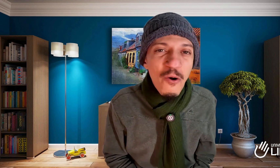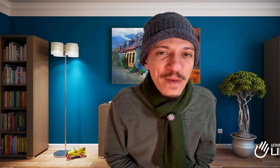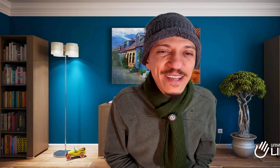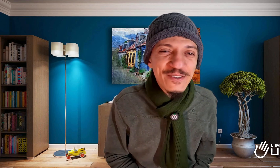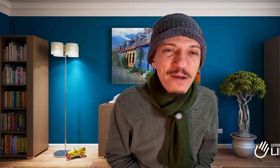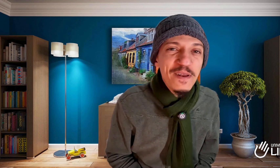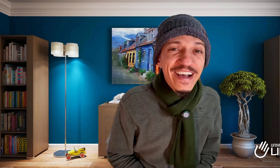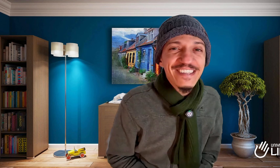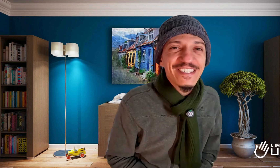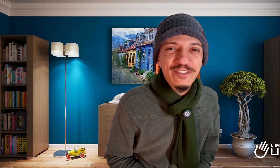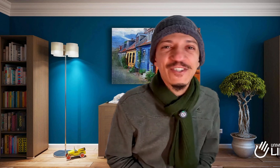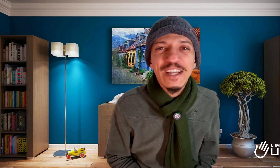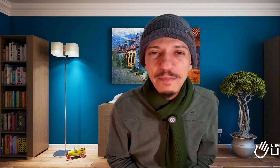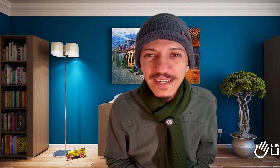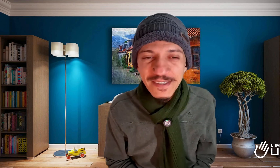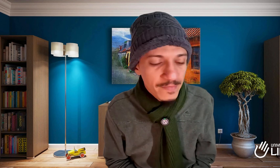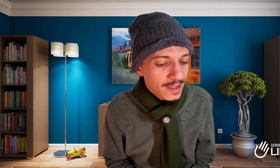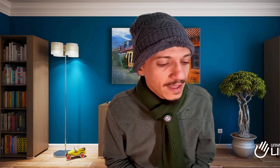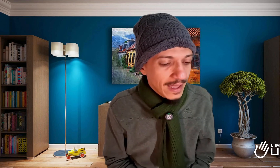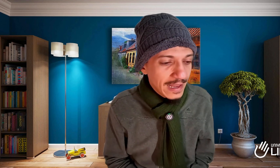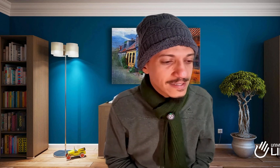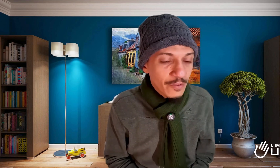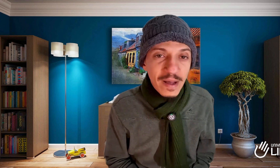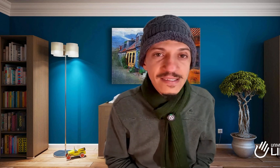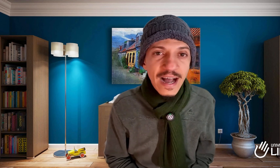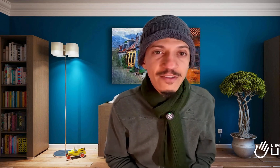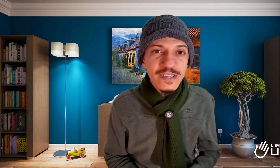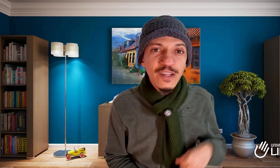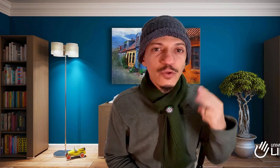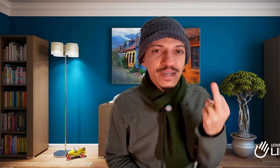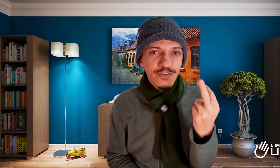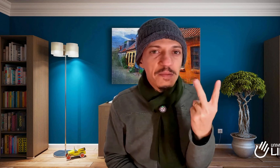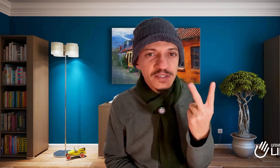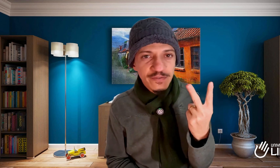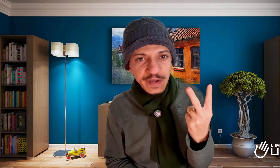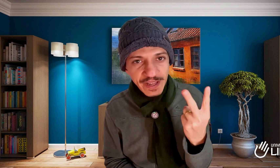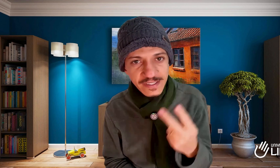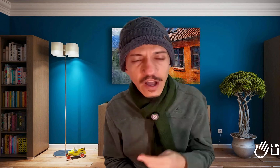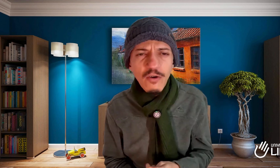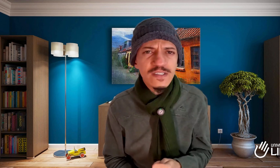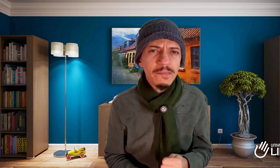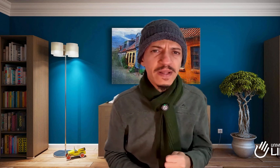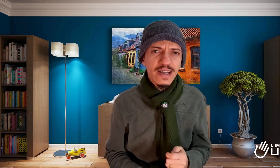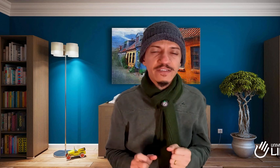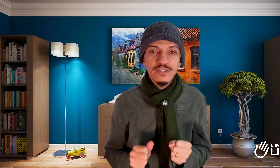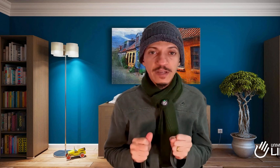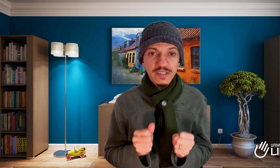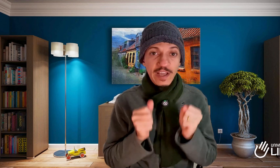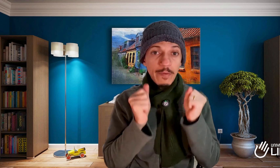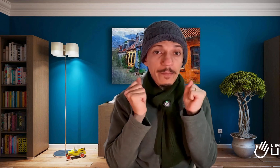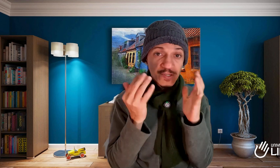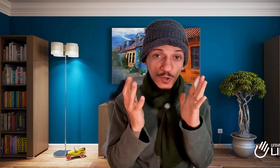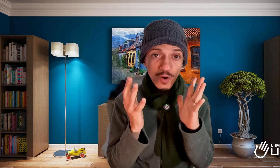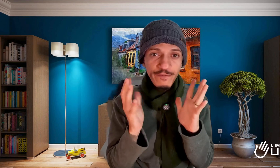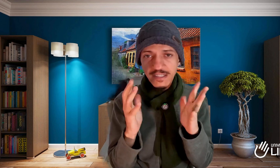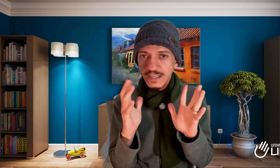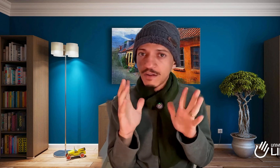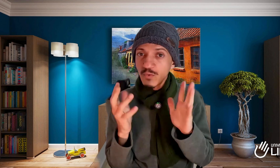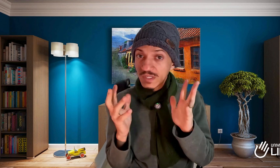Atualmente, os aplicativos de Libras, eles são baseados em duas formas diferentes. Tem alguns aplicativos de Libras que é uma pessoa fazendo alguns